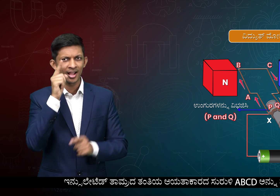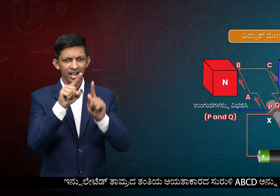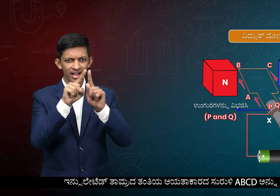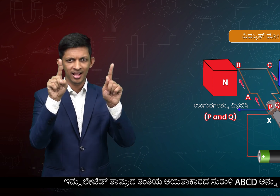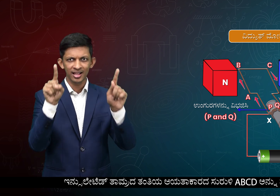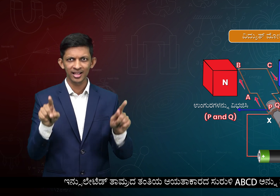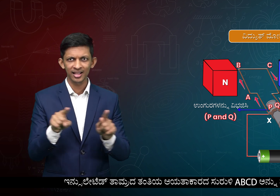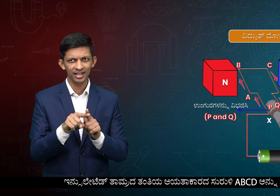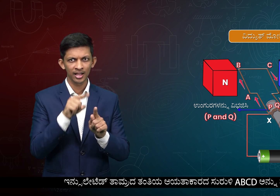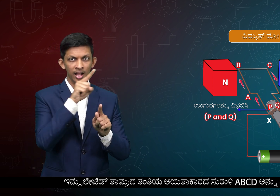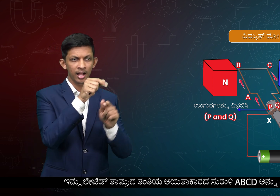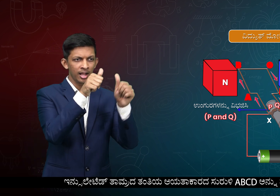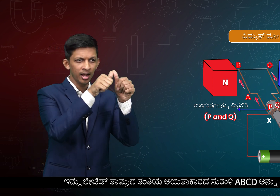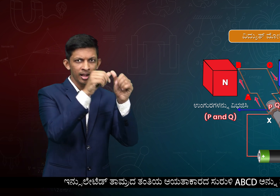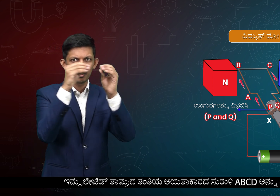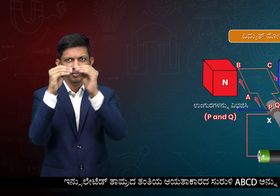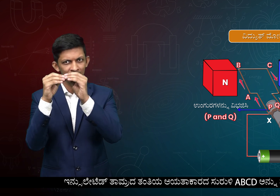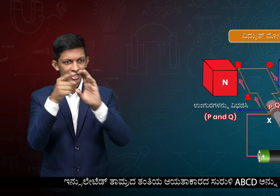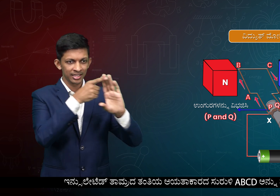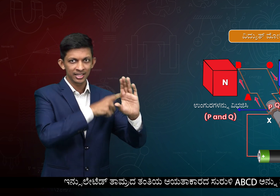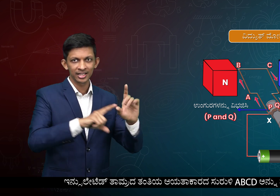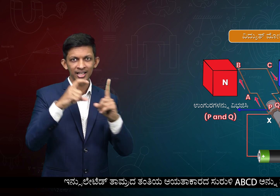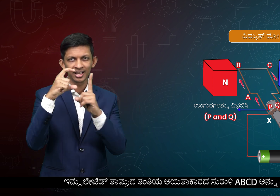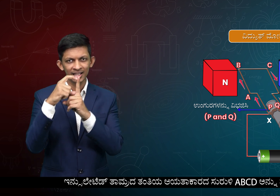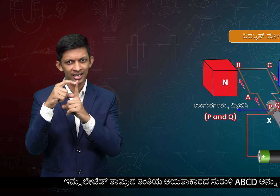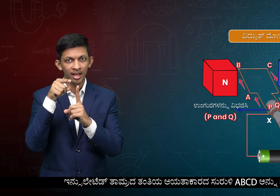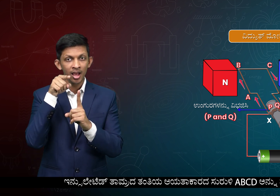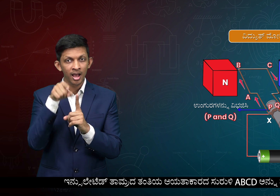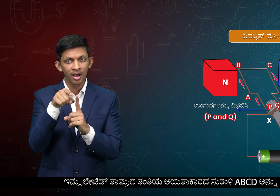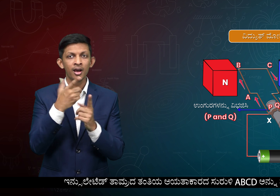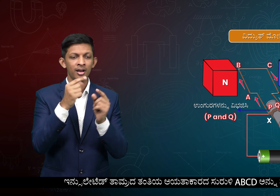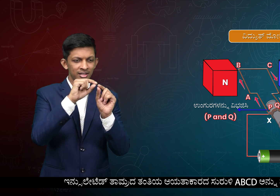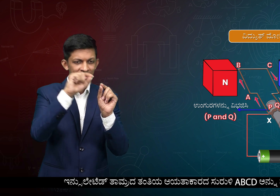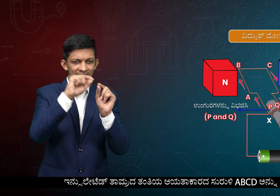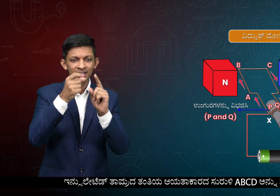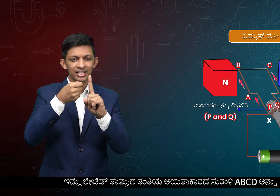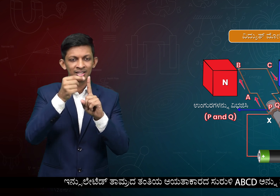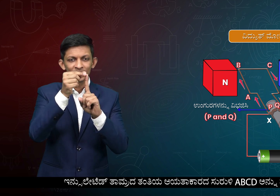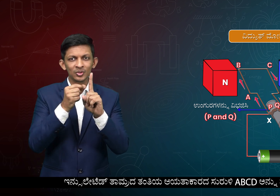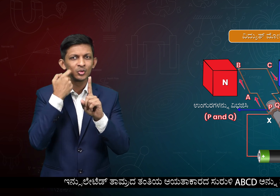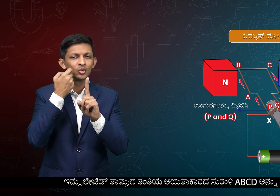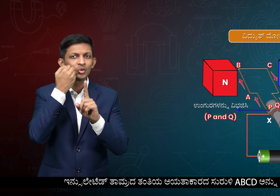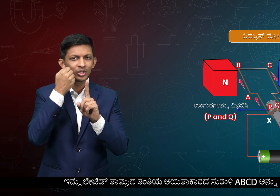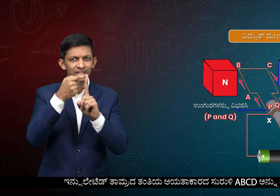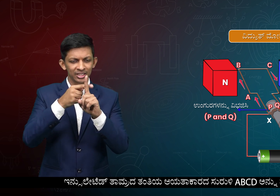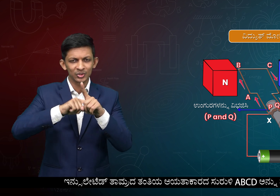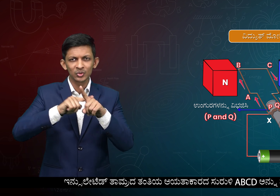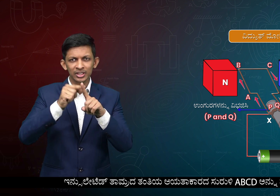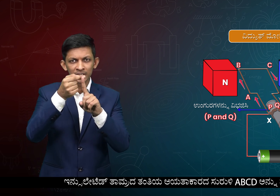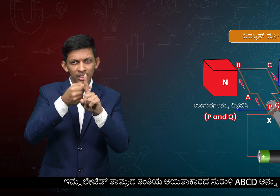ಇನ್ಸುಲೇಟೆಡ್ ತಾಮ್ರದ ತಂತಿಯ ಆಯತಾಕಾರದ ಸುರುಳಿ ABCD ಅನ್ನು ಪರಿಗಣಿಸಿ.